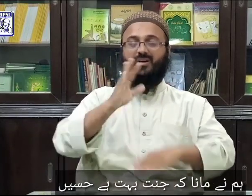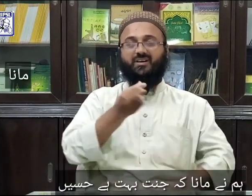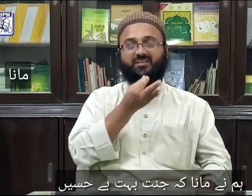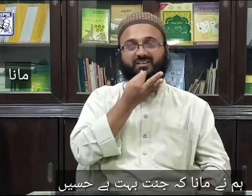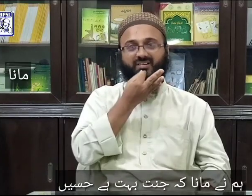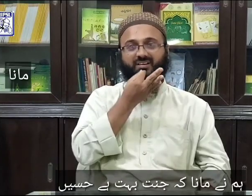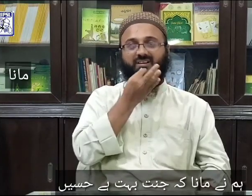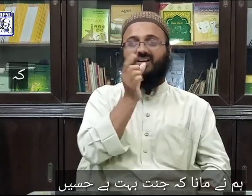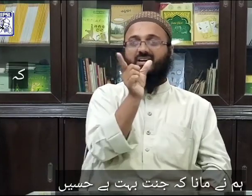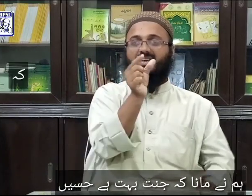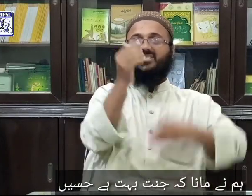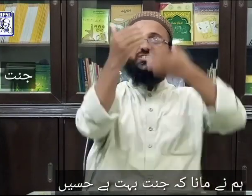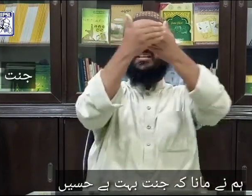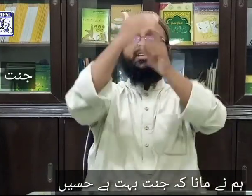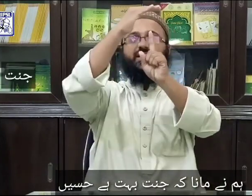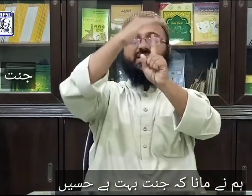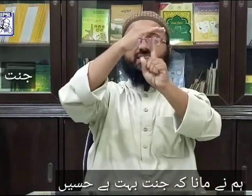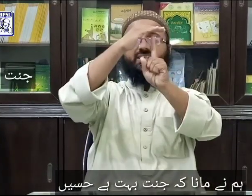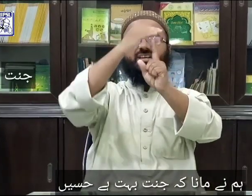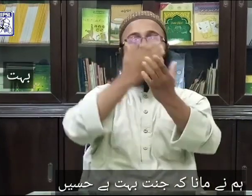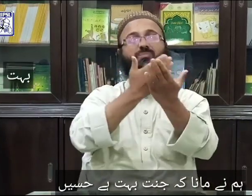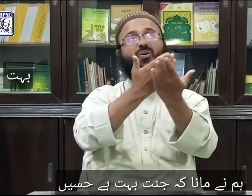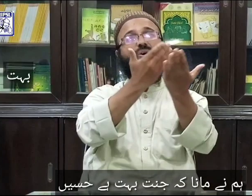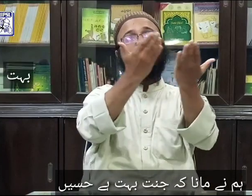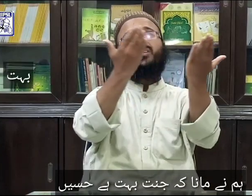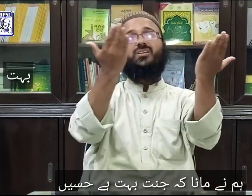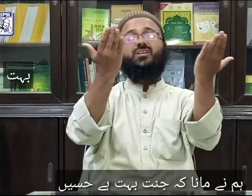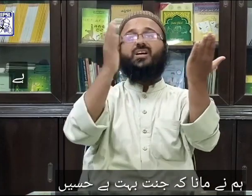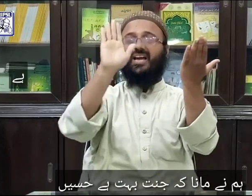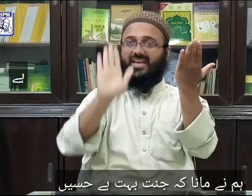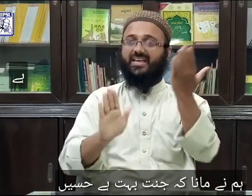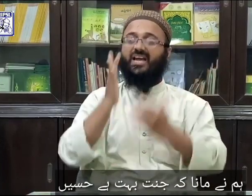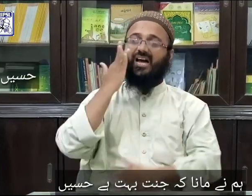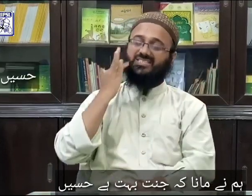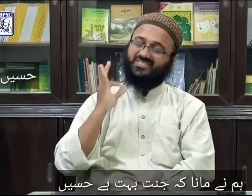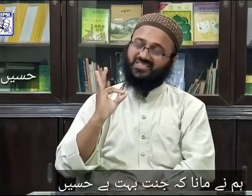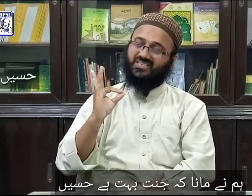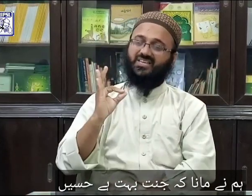مانا کہ جنت بہت ہے سی